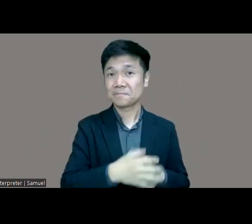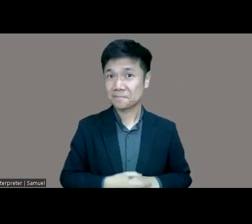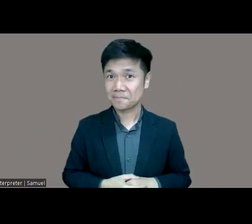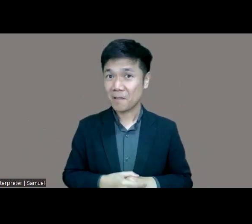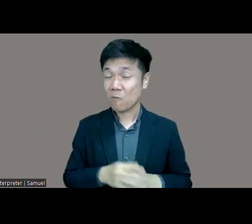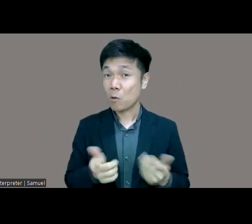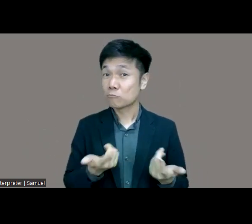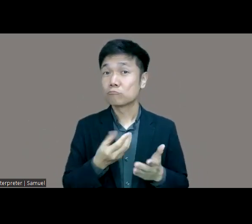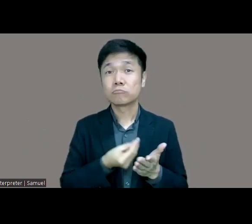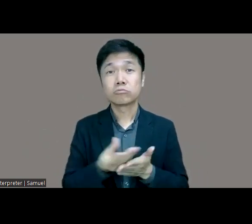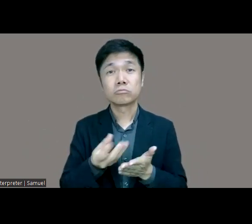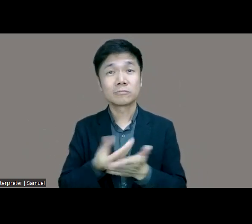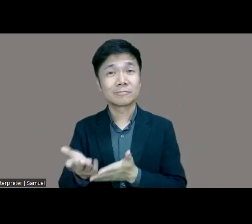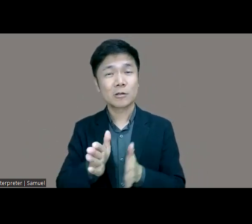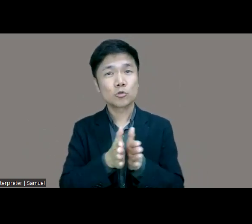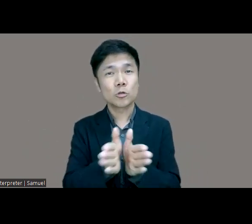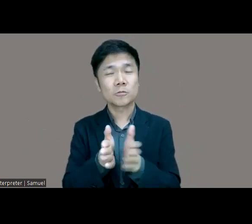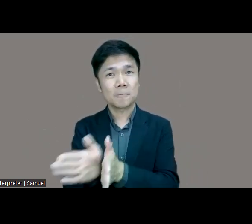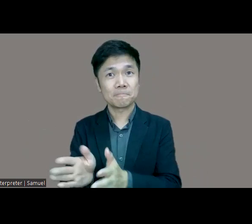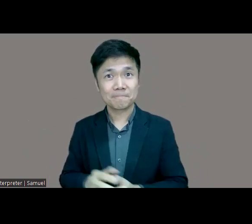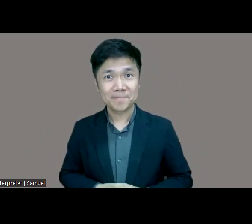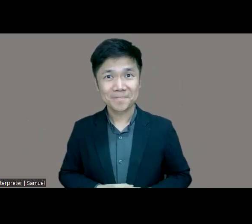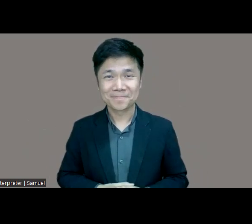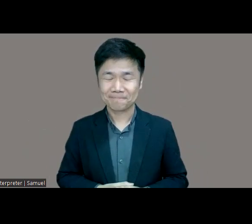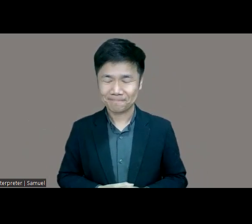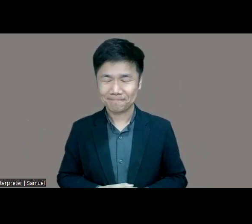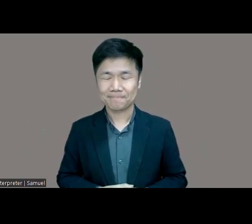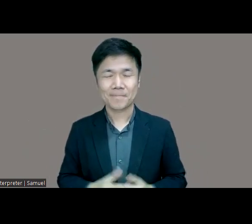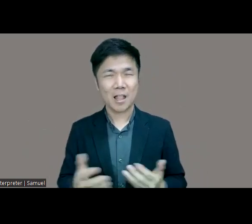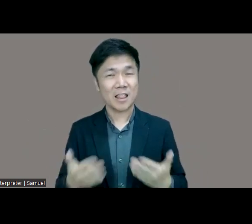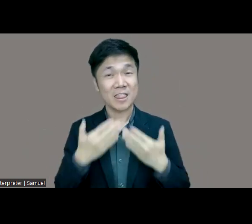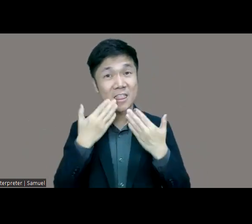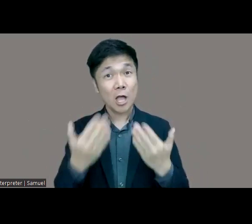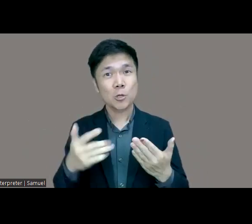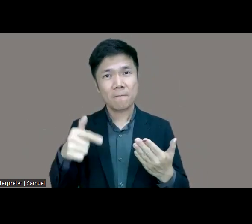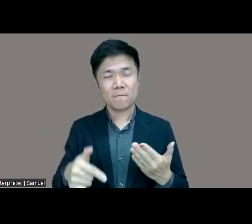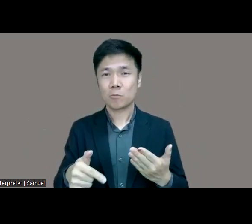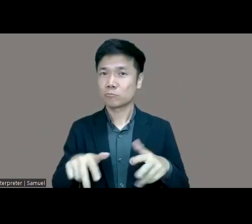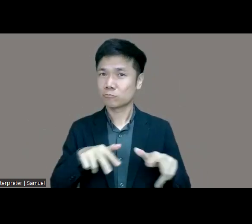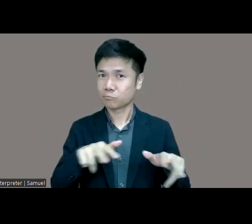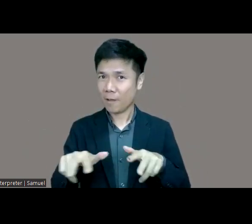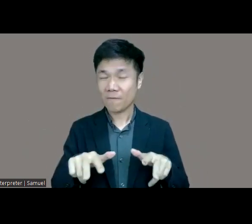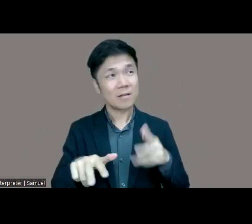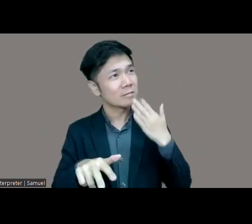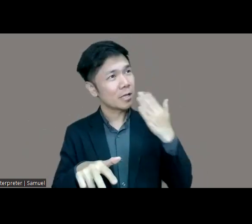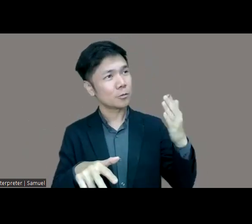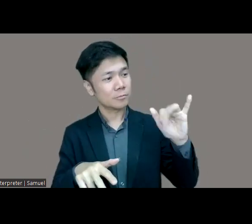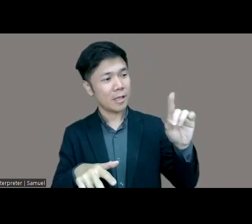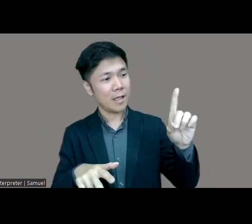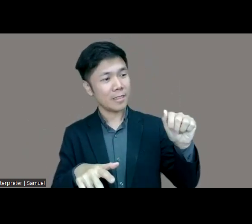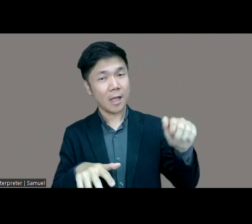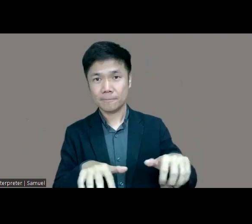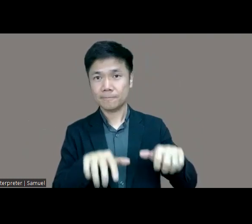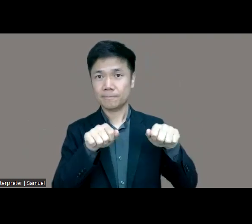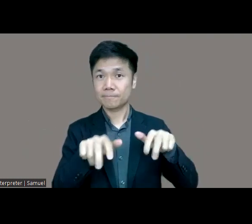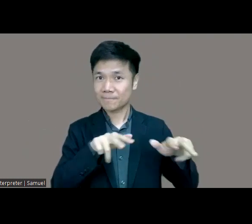faire place à cette situation partagée. Merci beaucoup encore une fois. Merci aussi pour avoir organisé